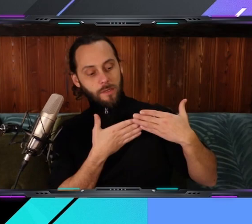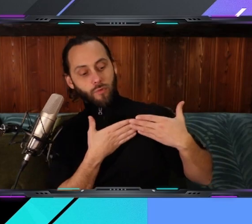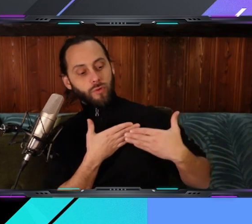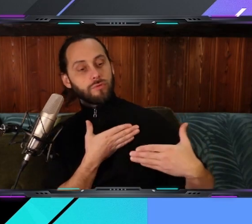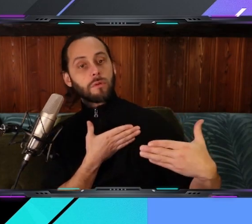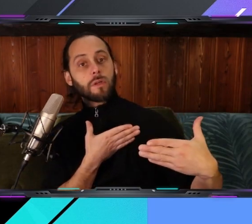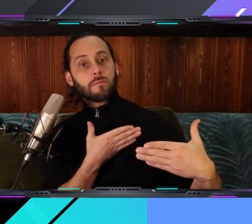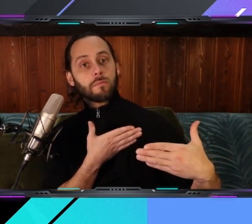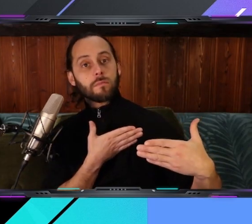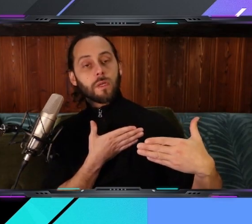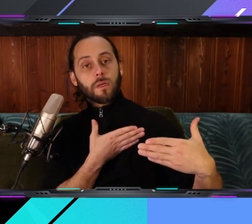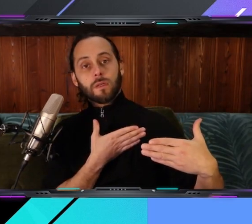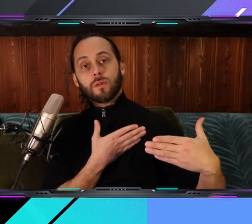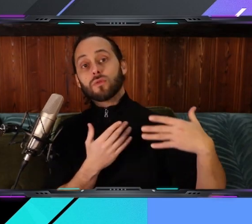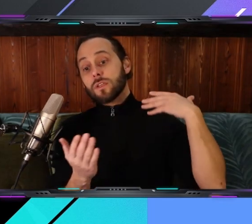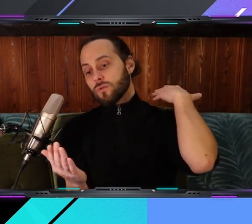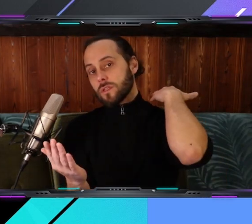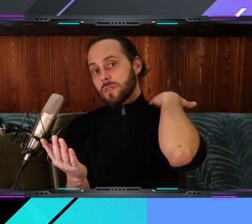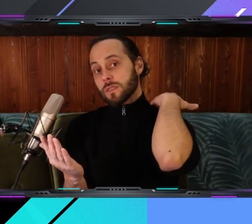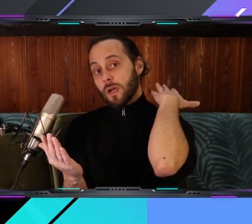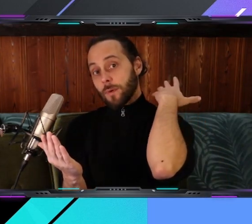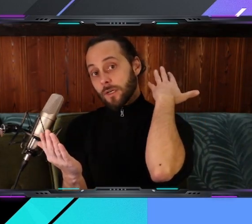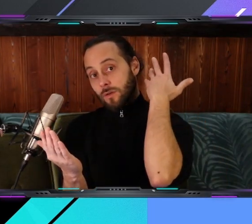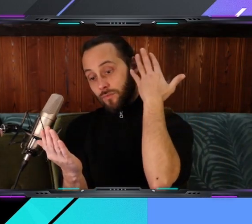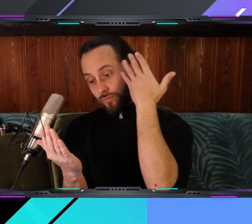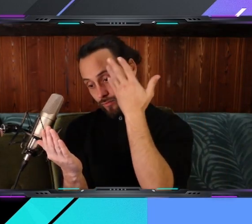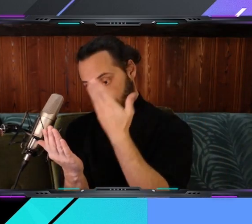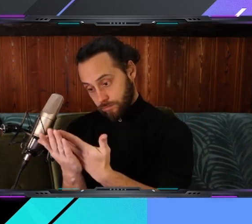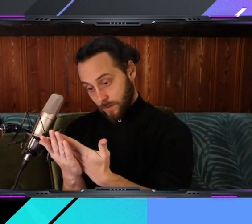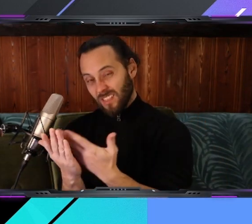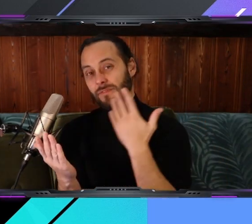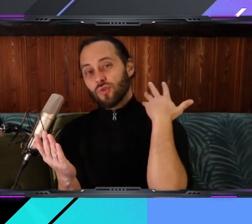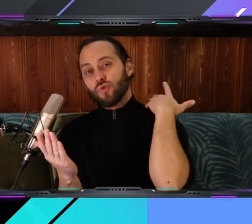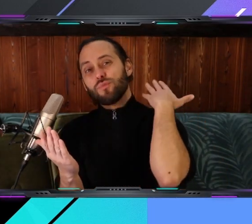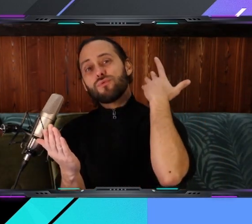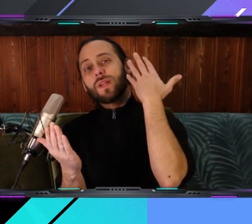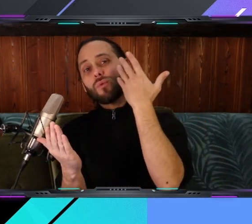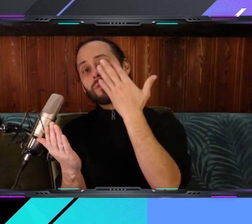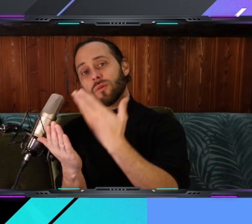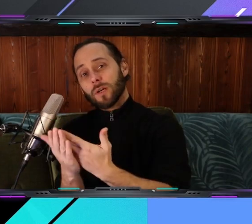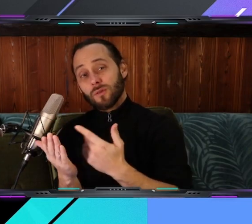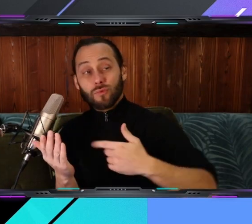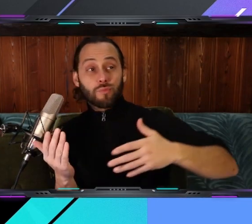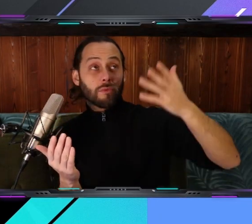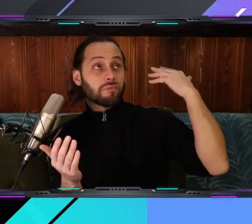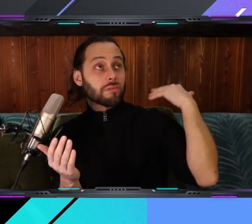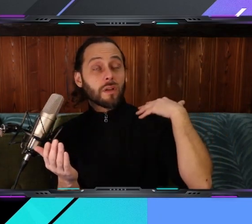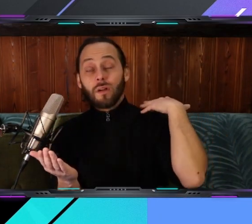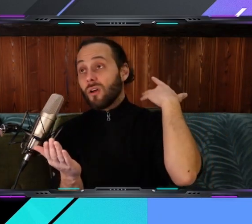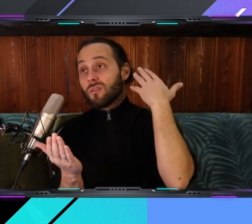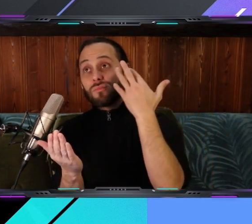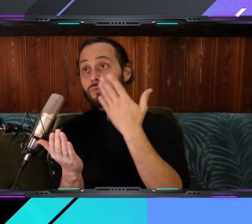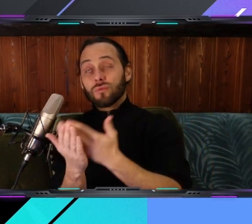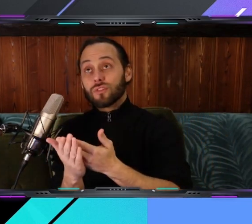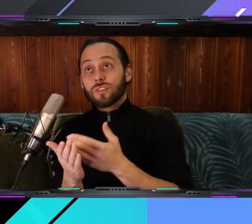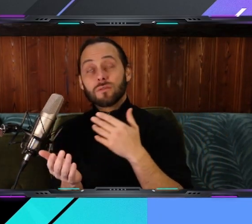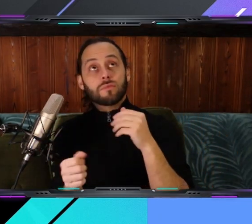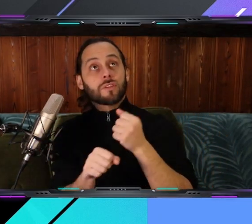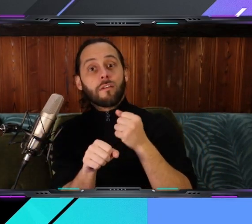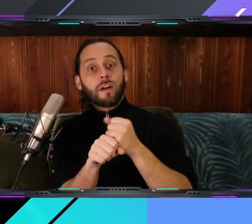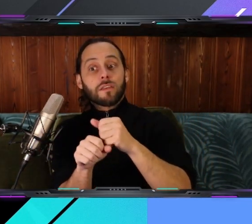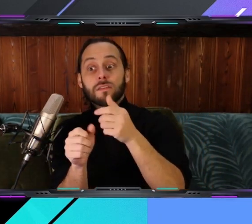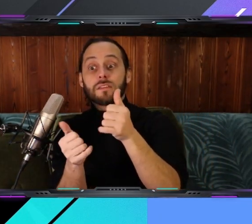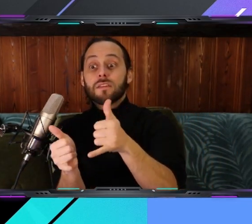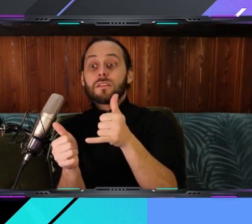Voilà, ça montre une durée. Il y a un autre signe aussi, c'est ça, par exemple. Ça fait depuis longtemps, par exemple. Depuis... Ouf,